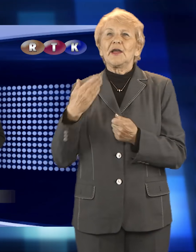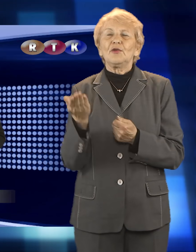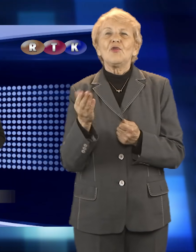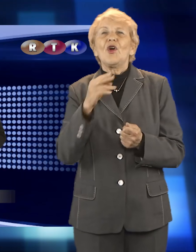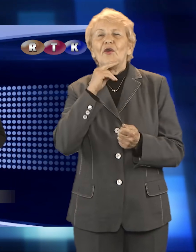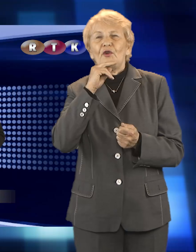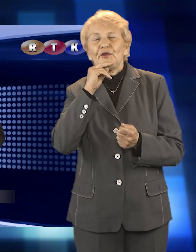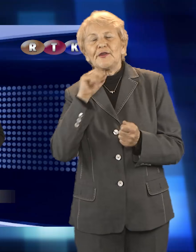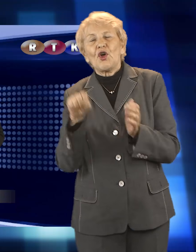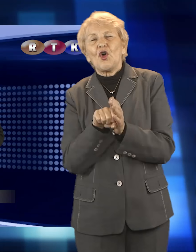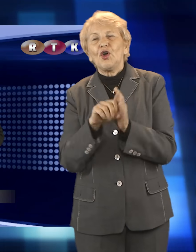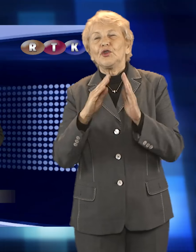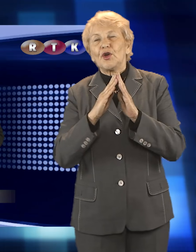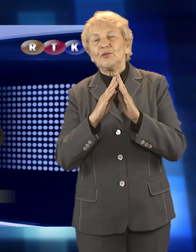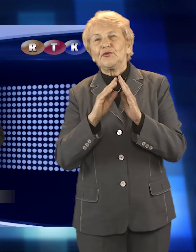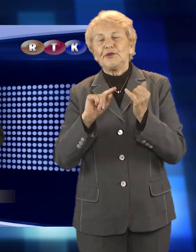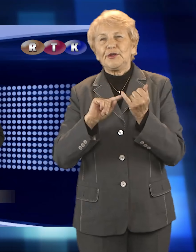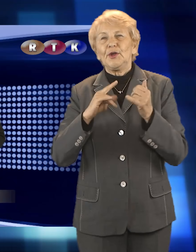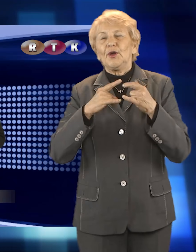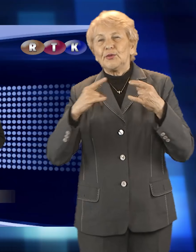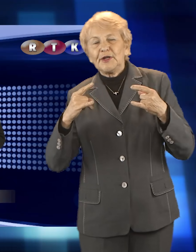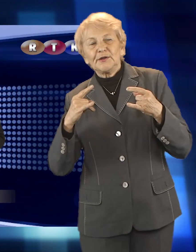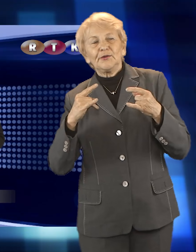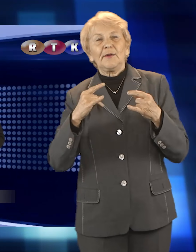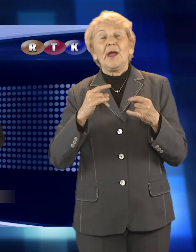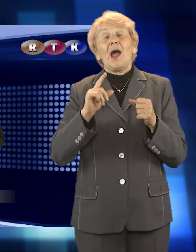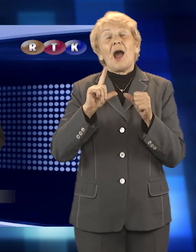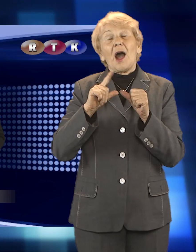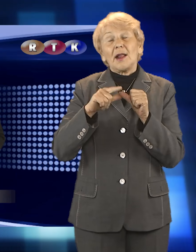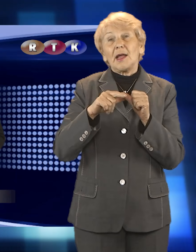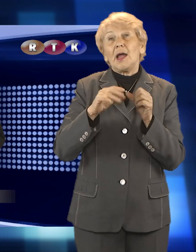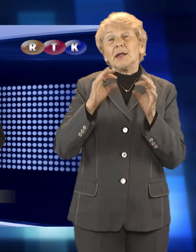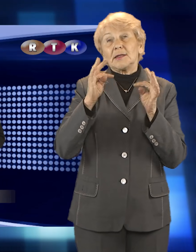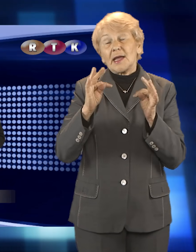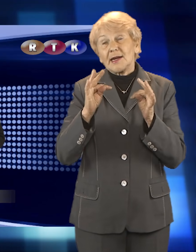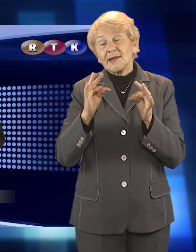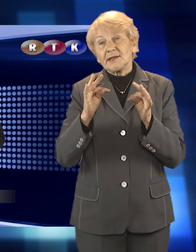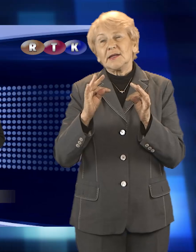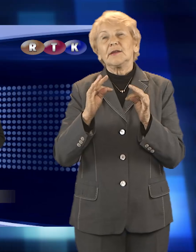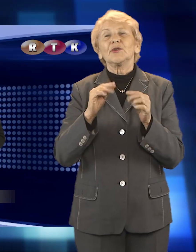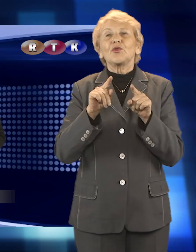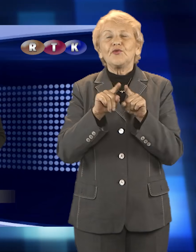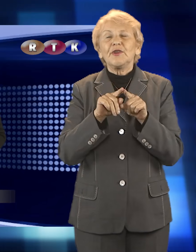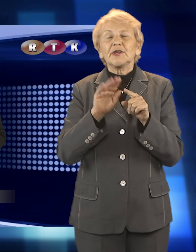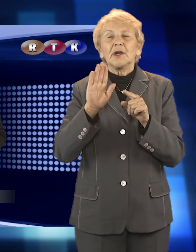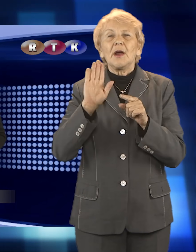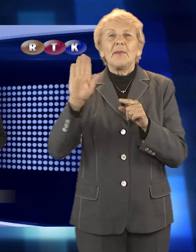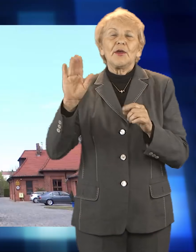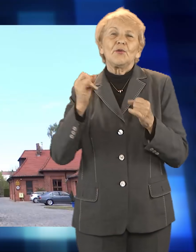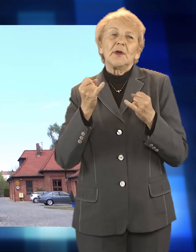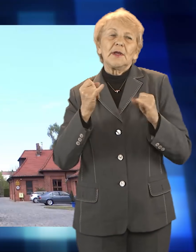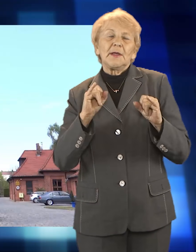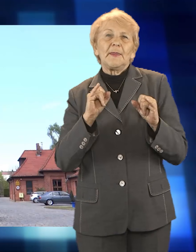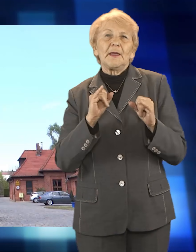wodociągach zakład w czasie panem i zmienił organizację pracy ale także włączył się w dodatkowe działania na rzecz mieszkańców